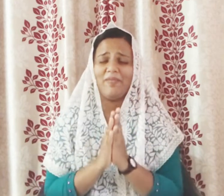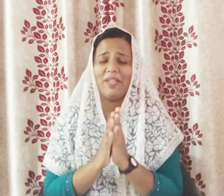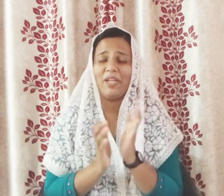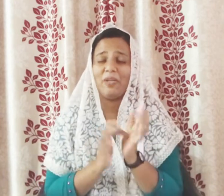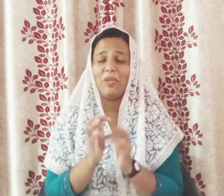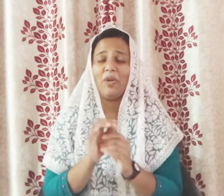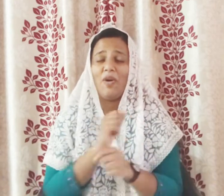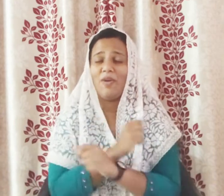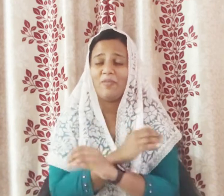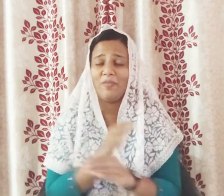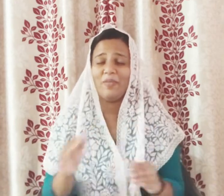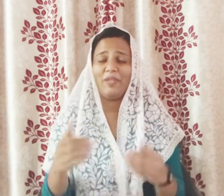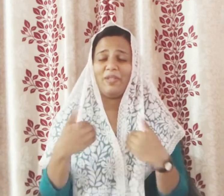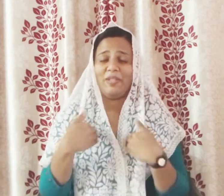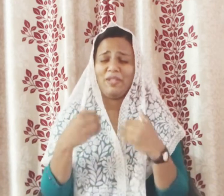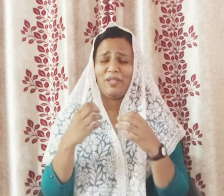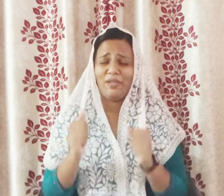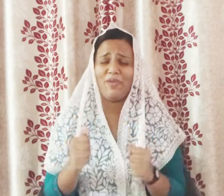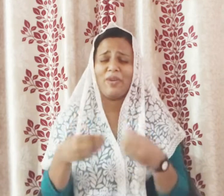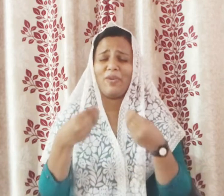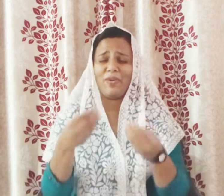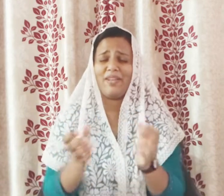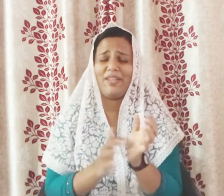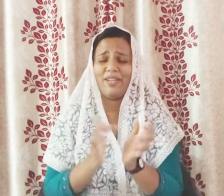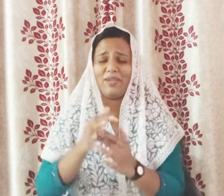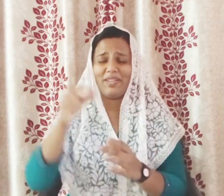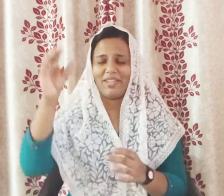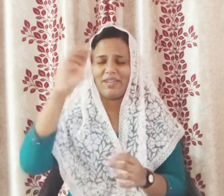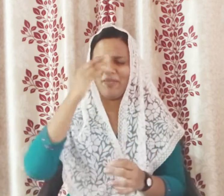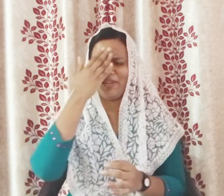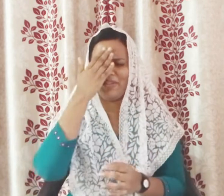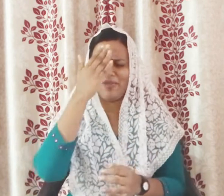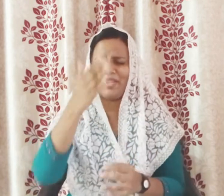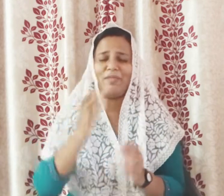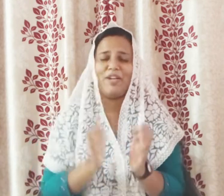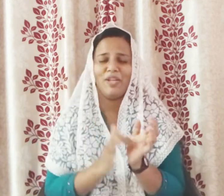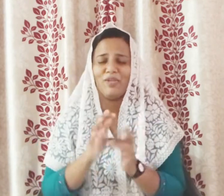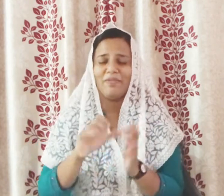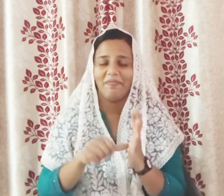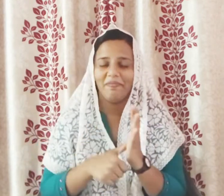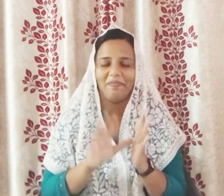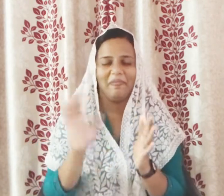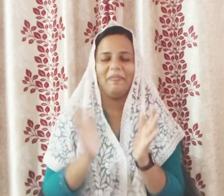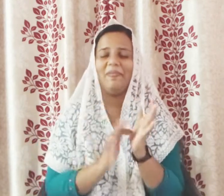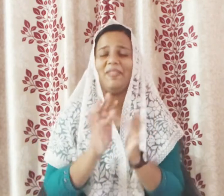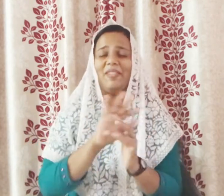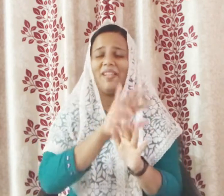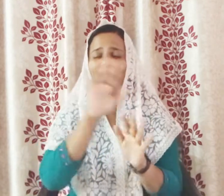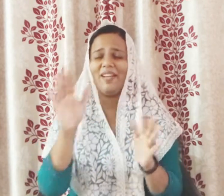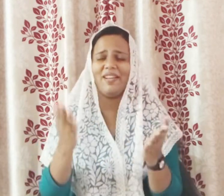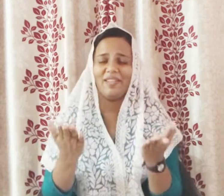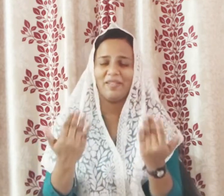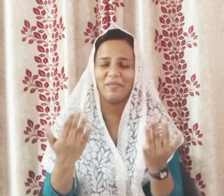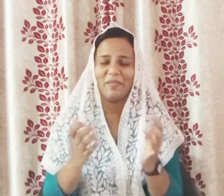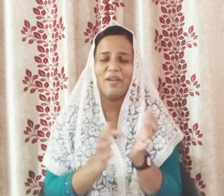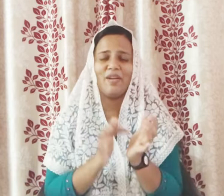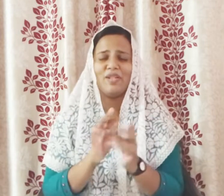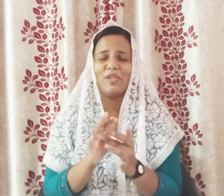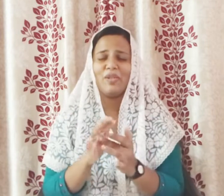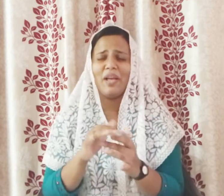സ്തോത്രം. അത്ഭുതകരമായ സൗഖ്യം കർത്താവ് അങ്ങ് കൊടുക്കുന്ന കൃപകൾക്കായി സ്തോത്രം ചെയ്യുന്നു. അങ്ങേക്ക് ഒന്നും അസാധ്യമല്ല. അങ്ങേക്ക് സൗഖ്യമാക്കാൻ കഴിയാത്ത